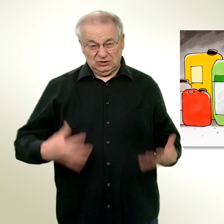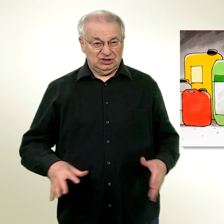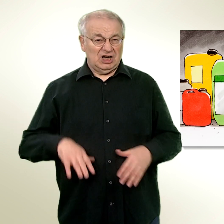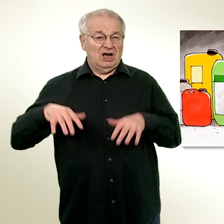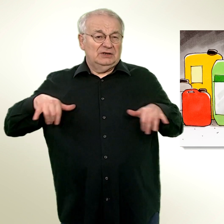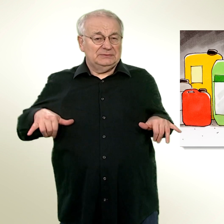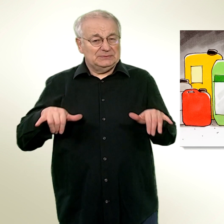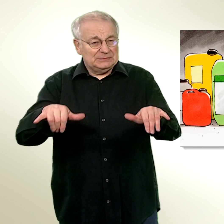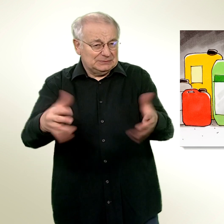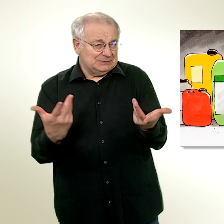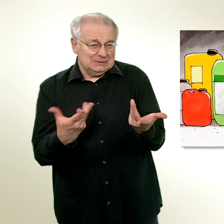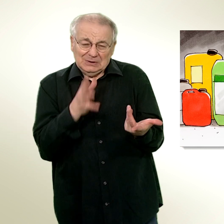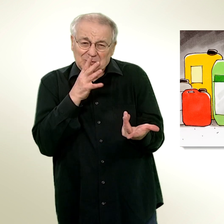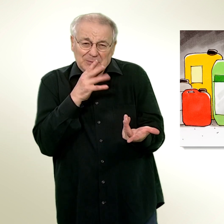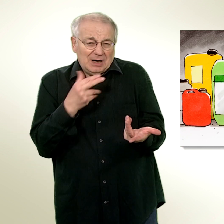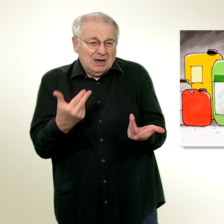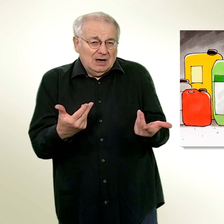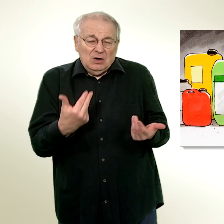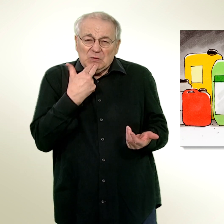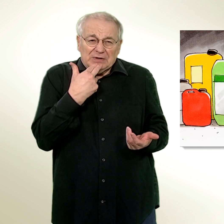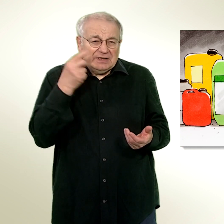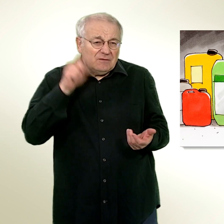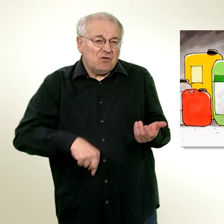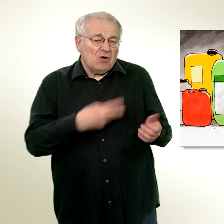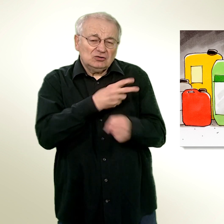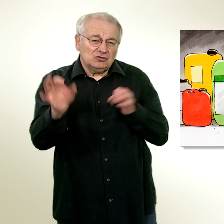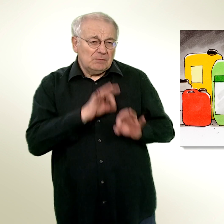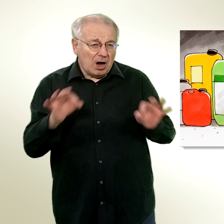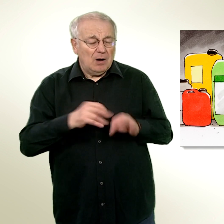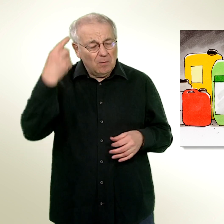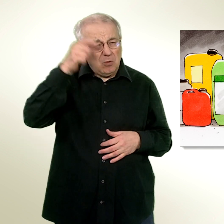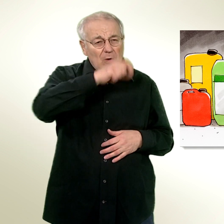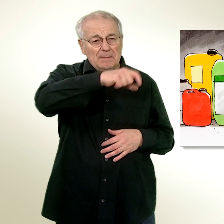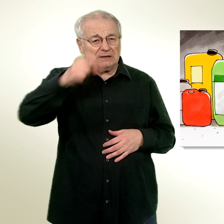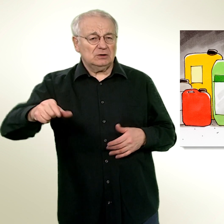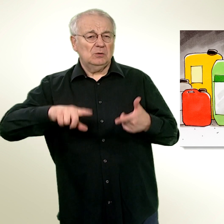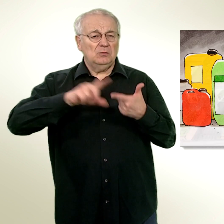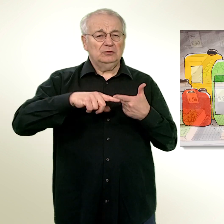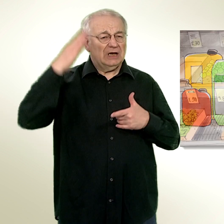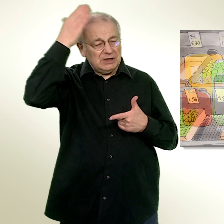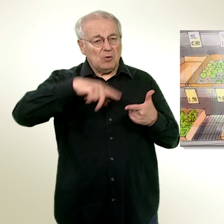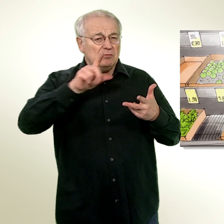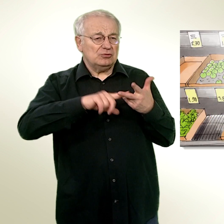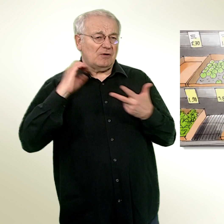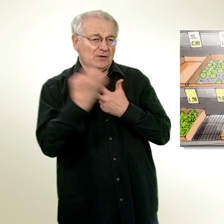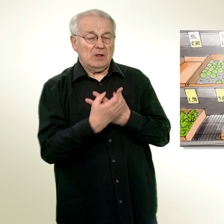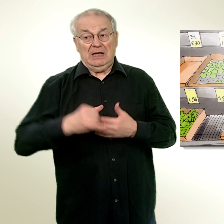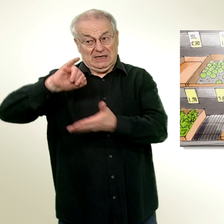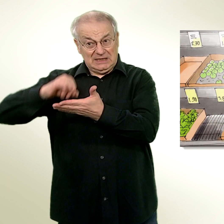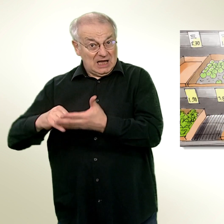pesticides ne peuvent être utilisés que s'ils sont sans danger pour les êtres humains, les animaux et l'environnement. L'initiative, si elle était